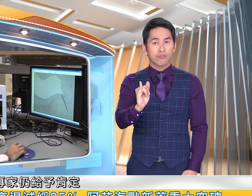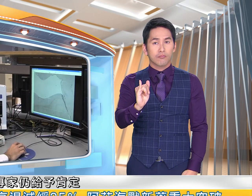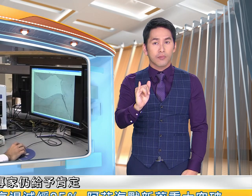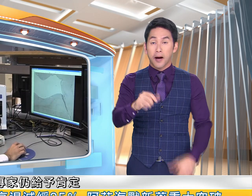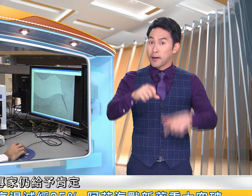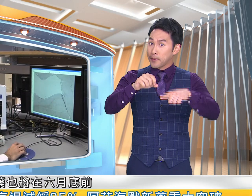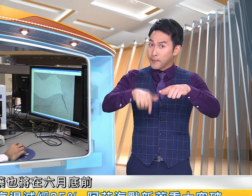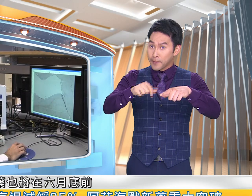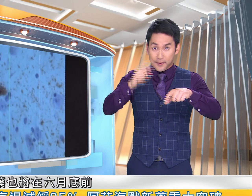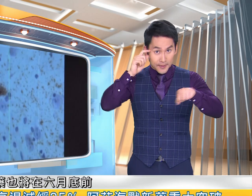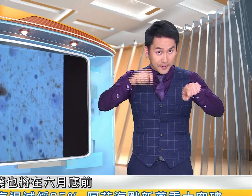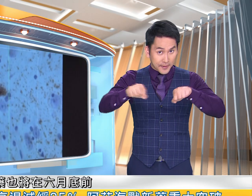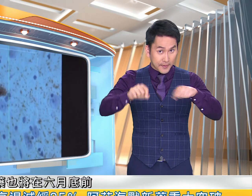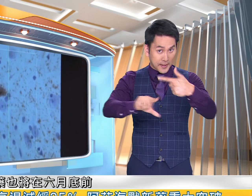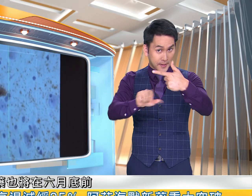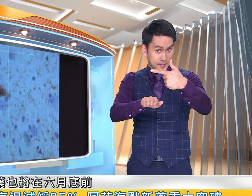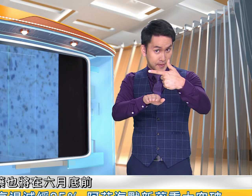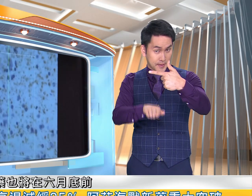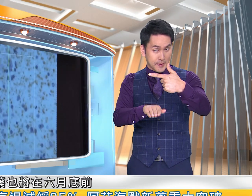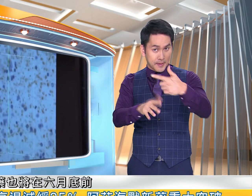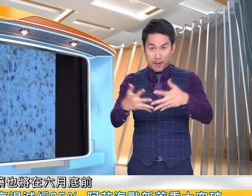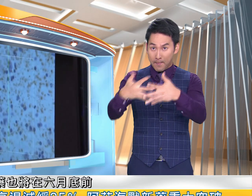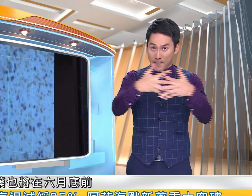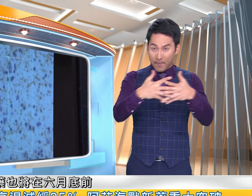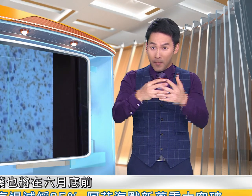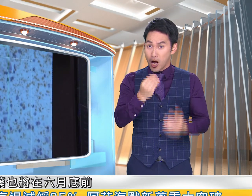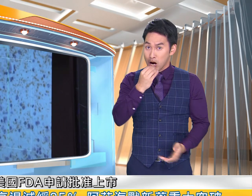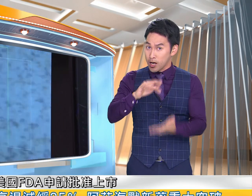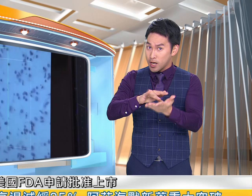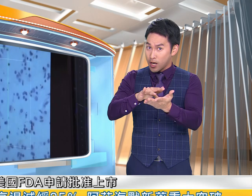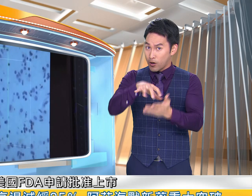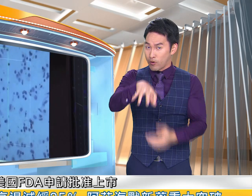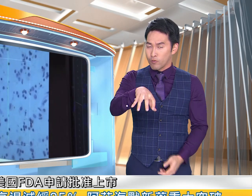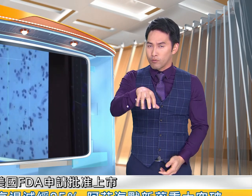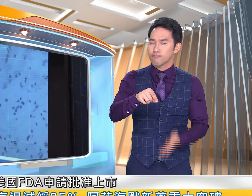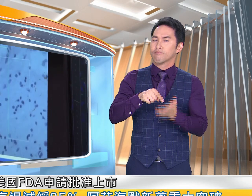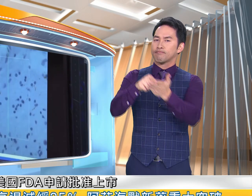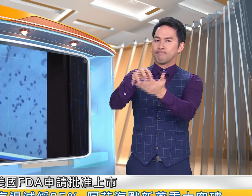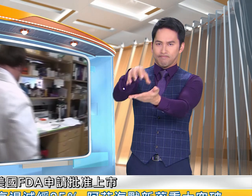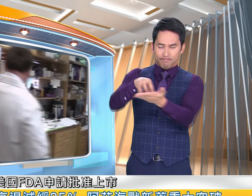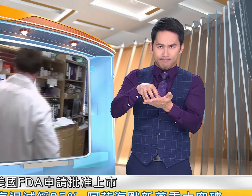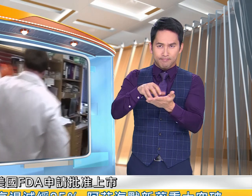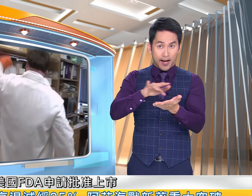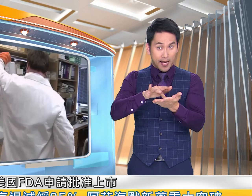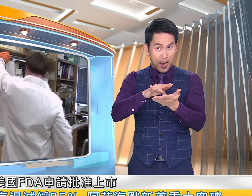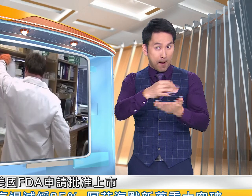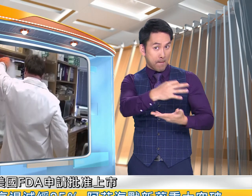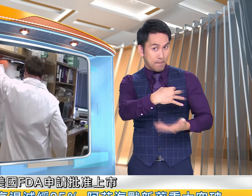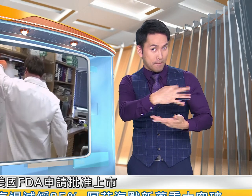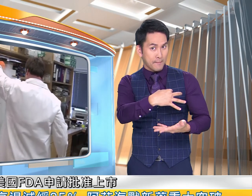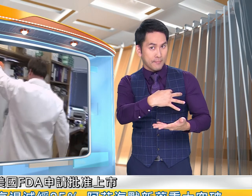而新药也将在6月底前向美国 FDA 申请批准上市。